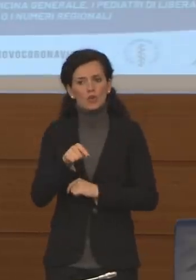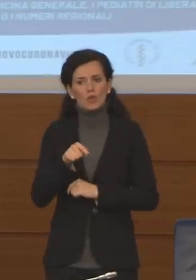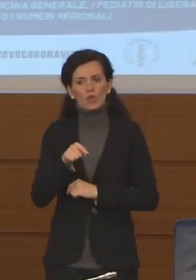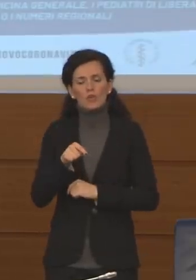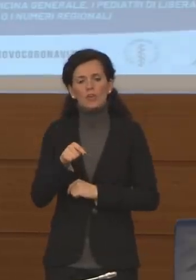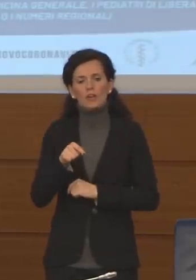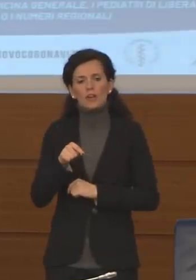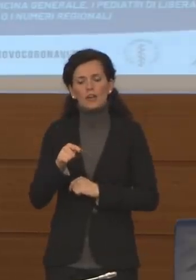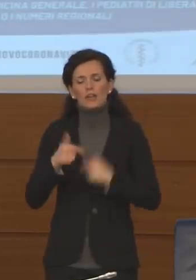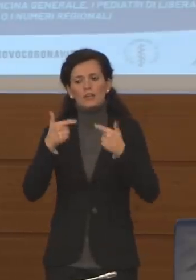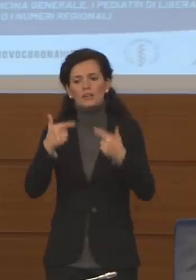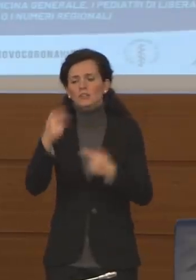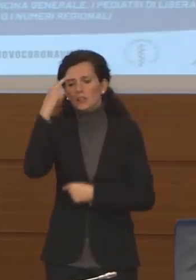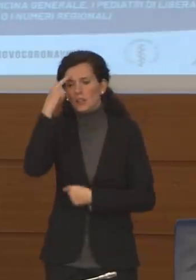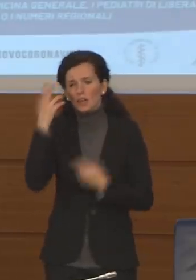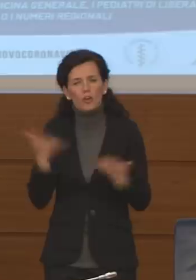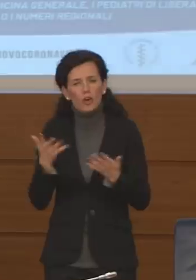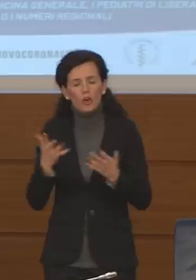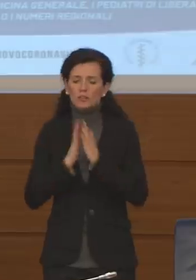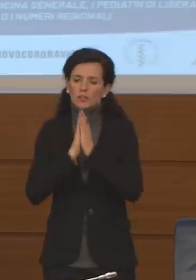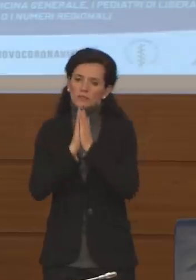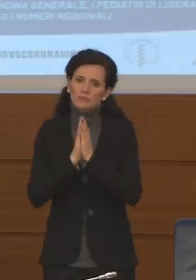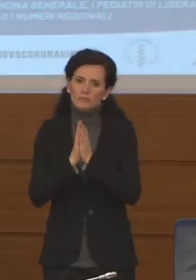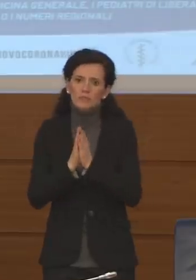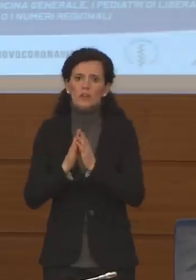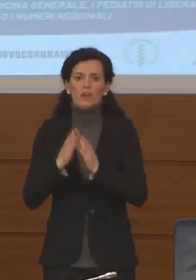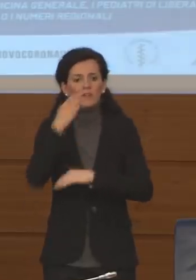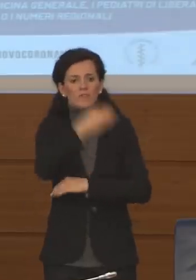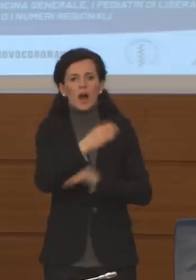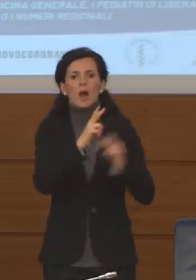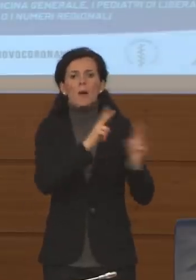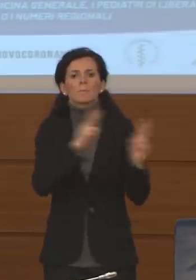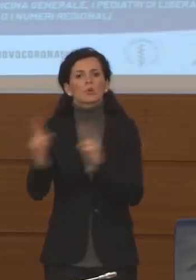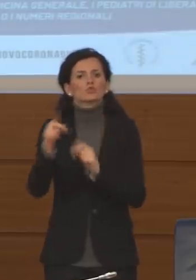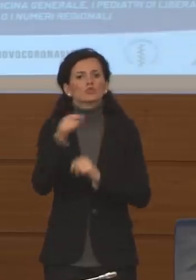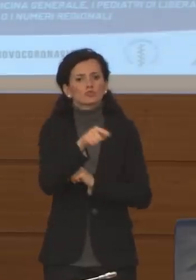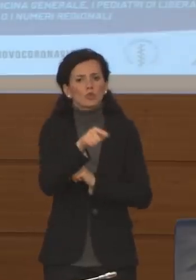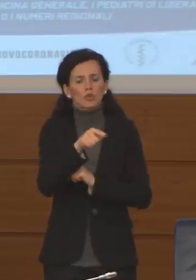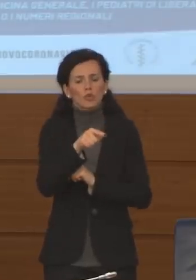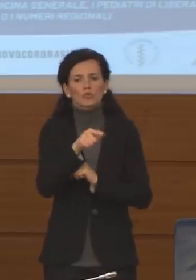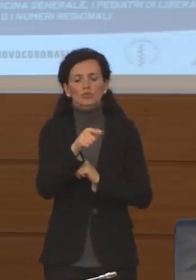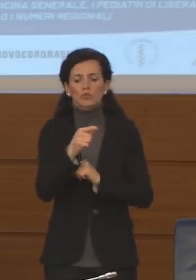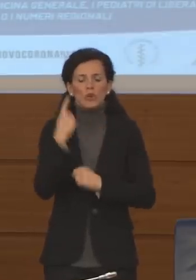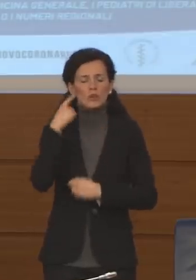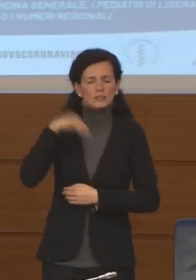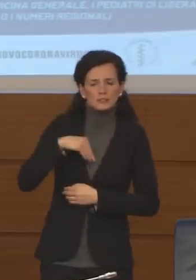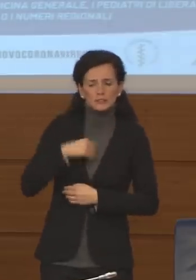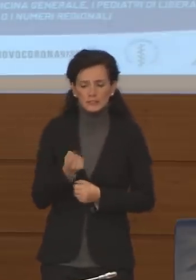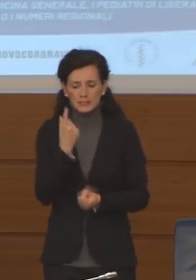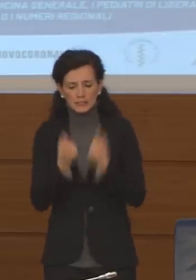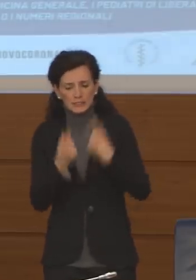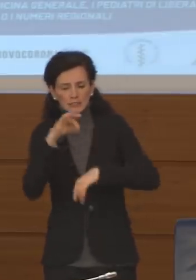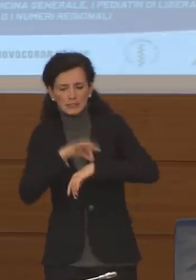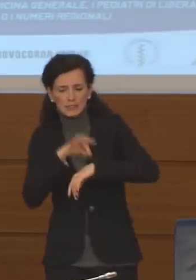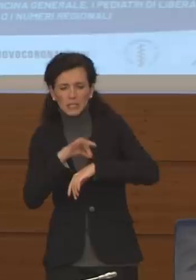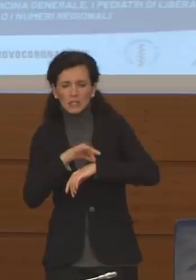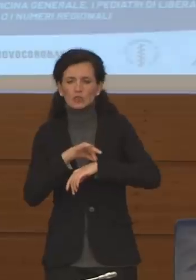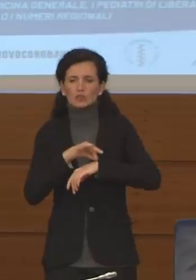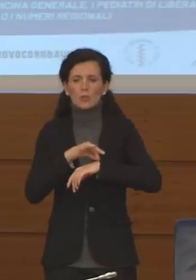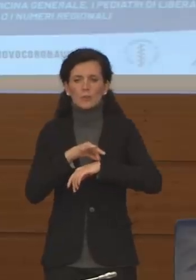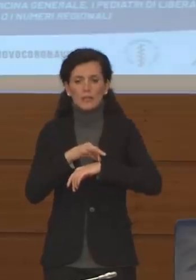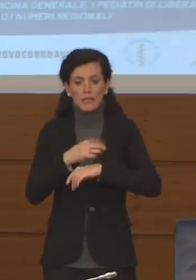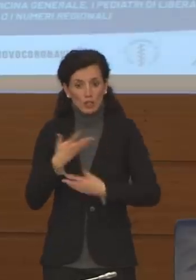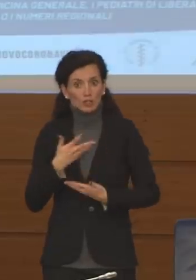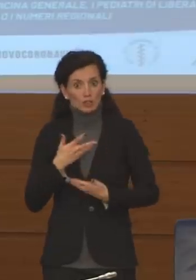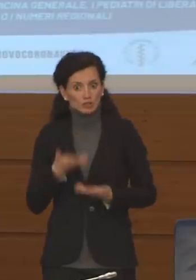che la raccomandazione di non andare al pronto soccorso in caso di sintomatologia positiva è